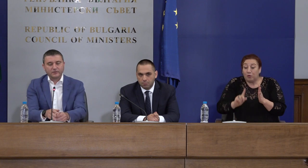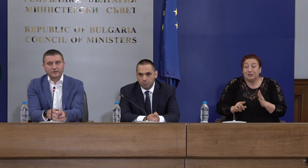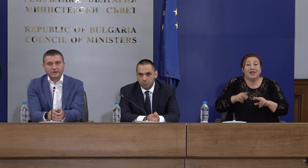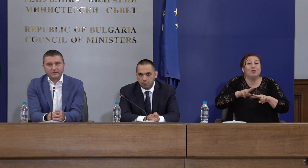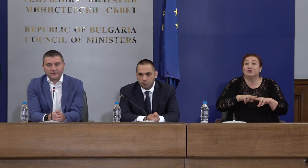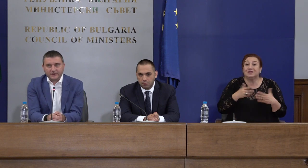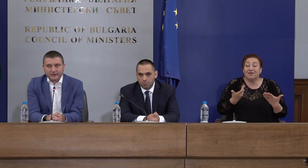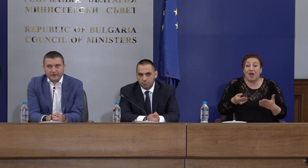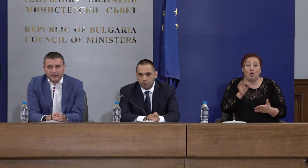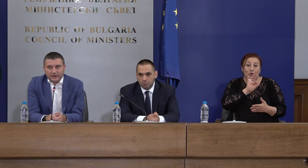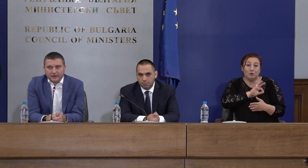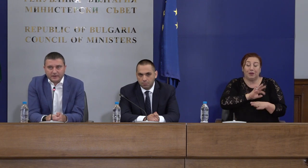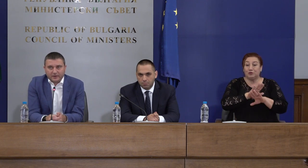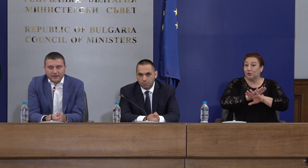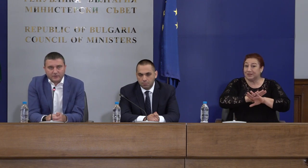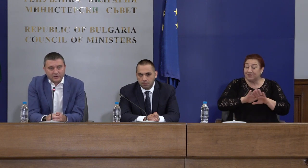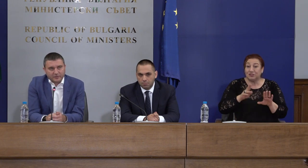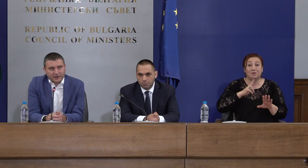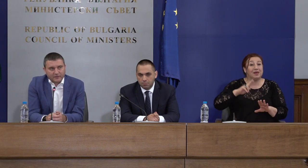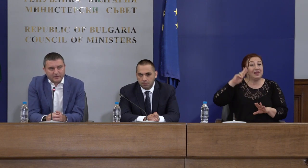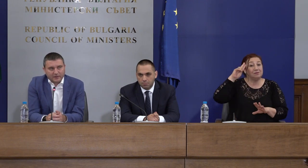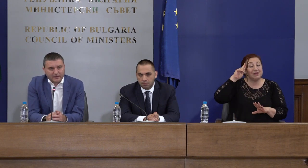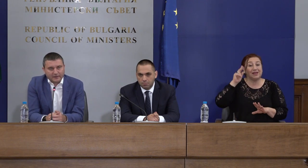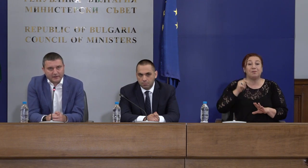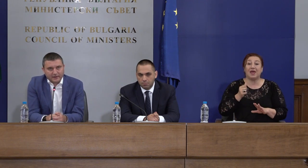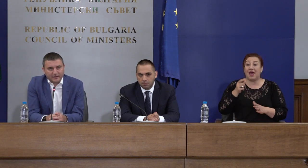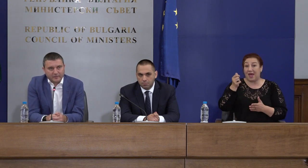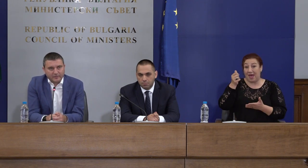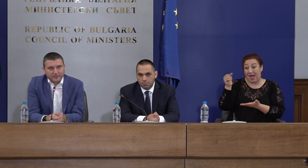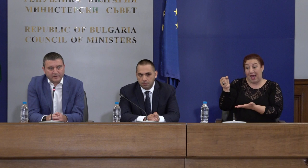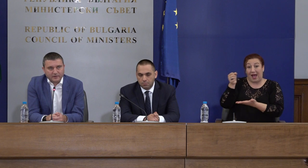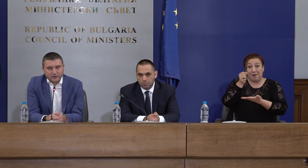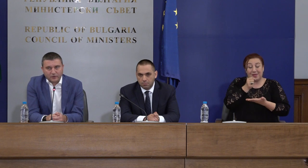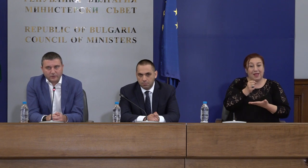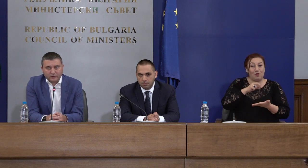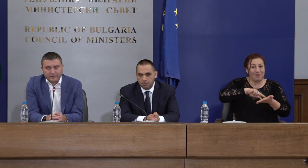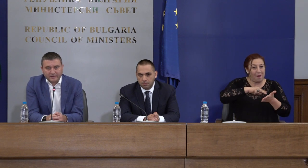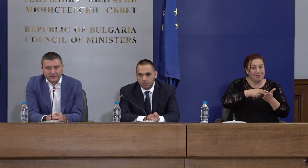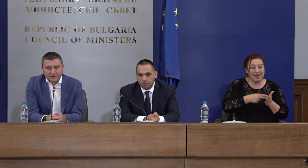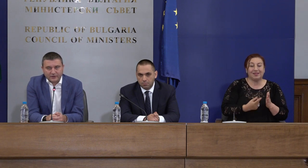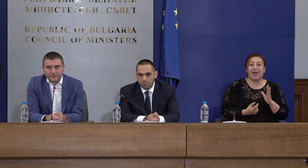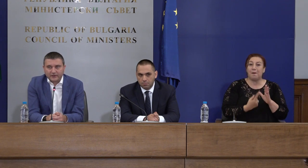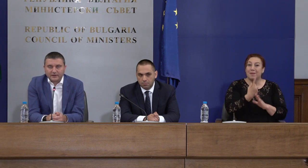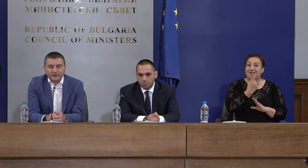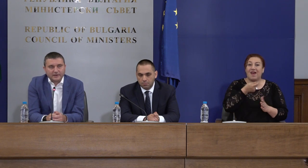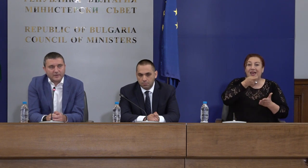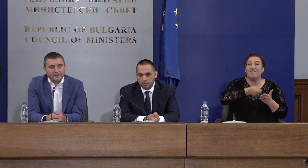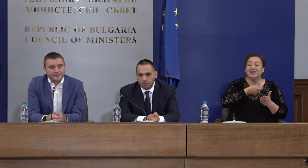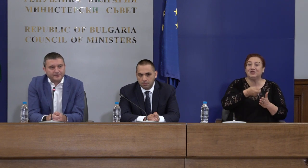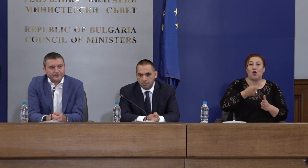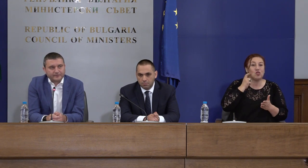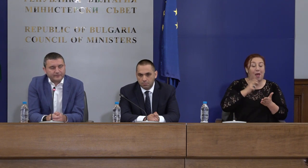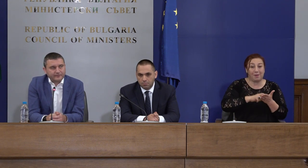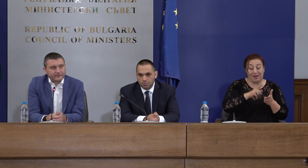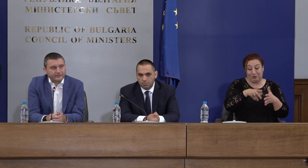успешното завършване на изпълнението на капиталовия план на ПИП, с който ПИП се е ангажирал пред ЕЦБ.